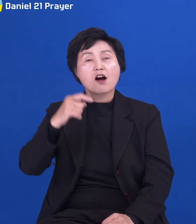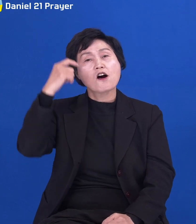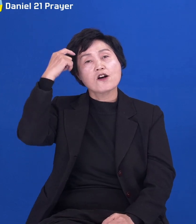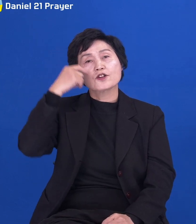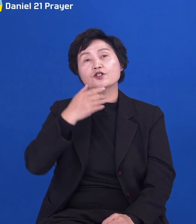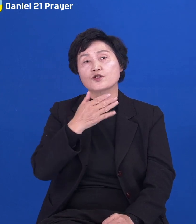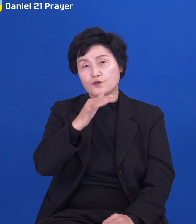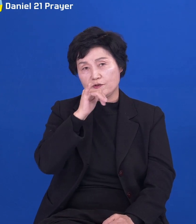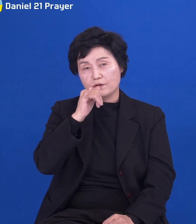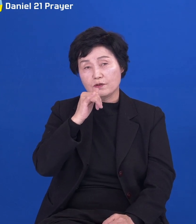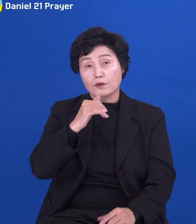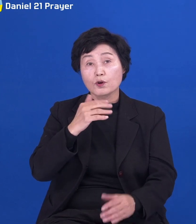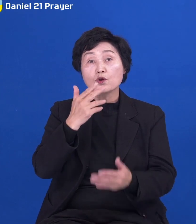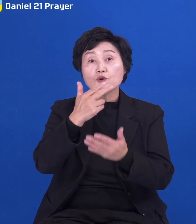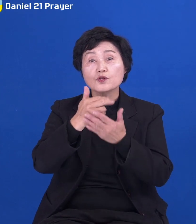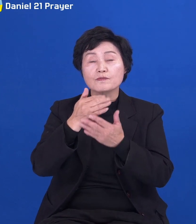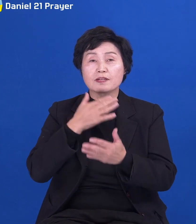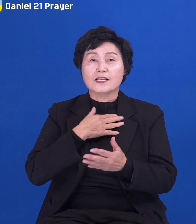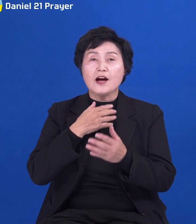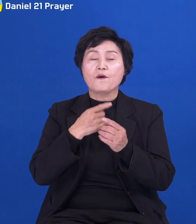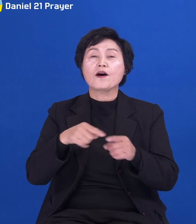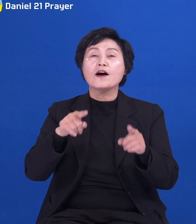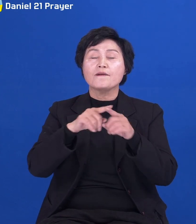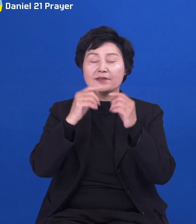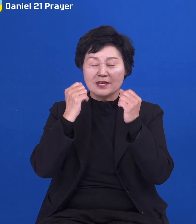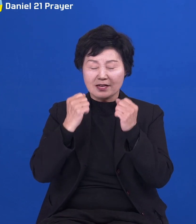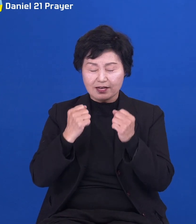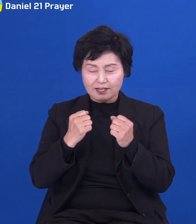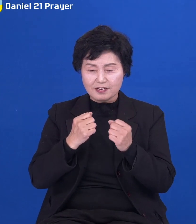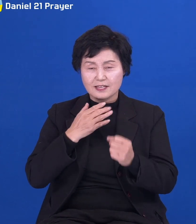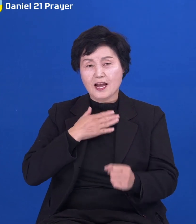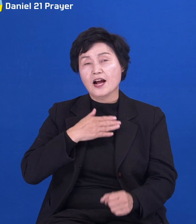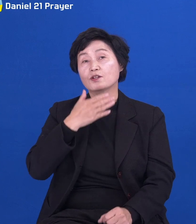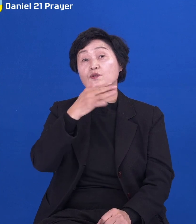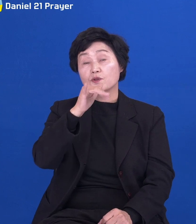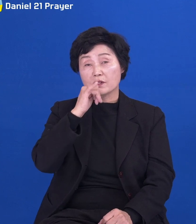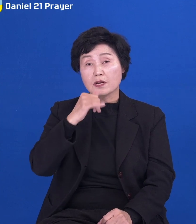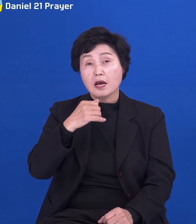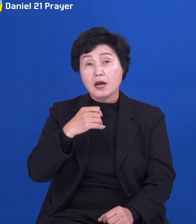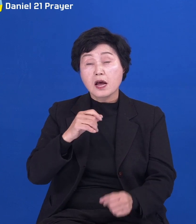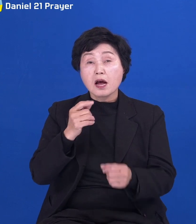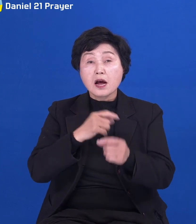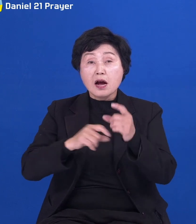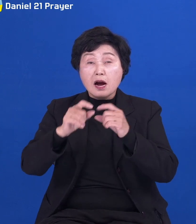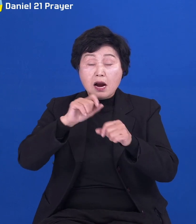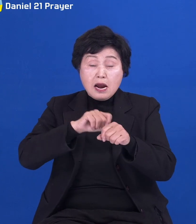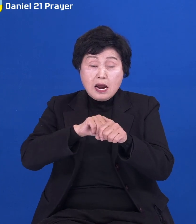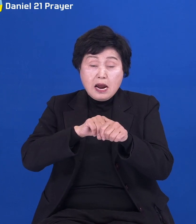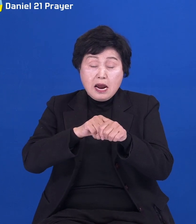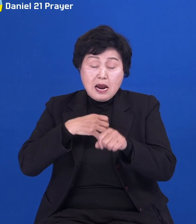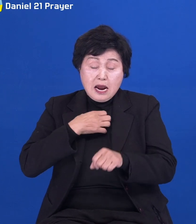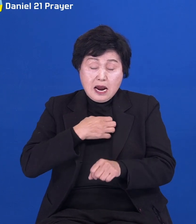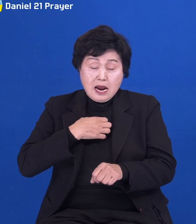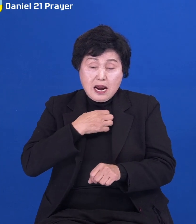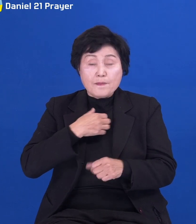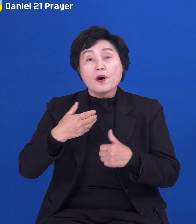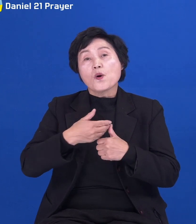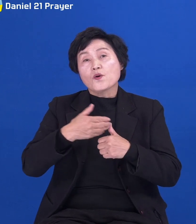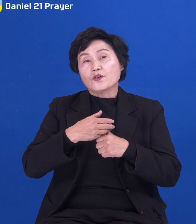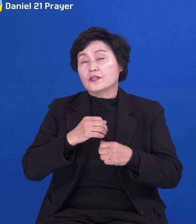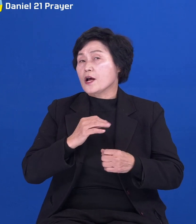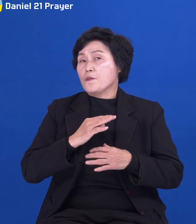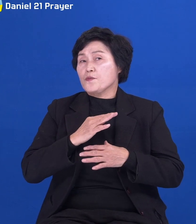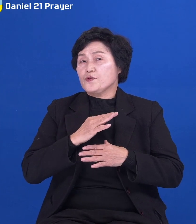함께 하심을 느낄 수가 있었어요. 더 이상의 핍박과 고통은 나를 두렵게 하지 못했어요.